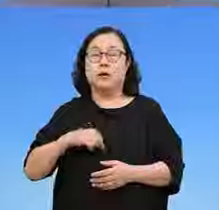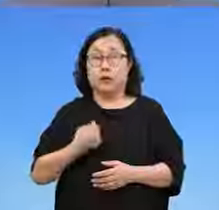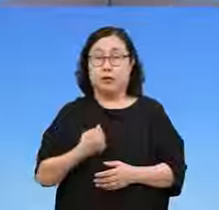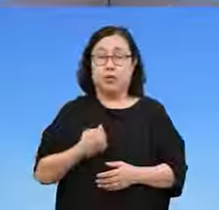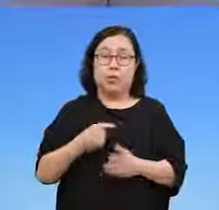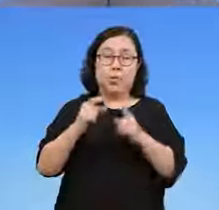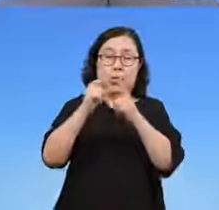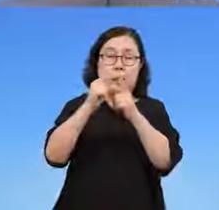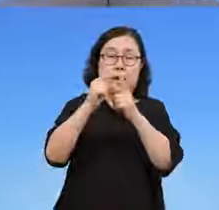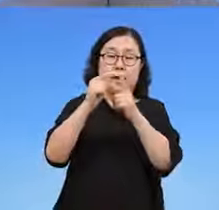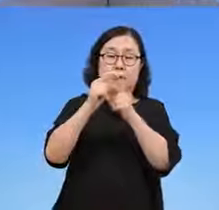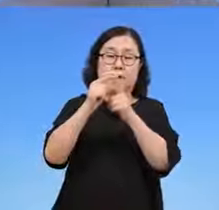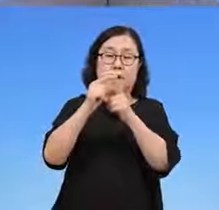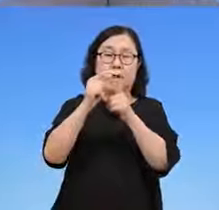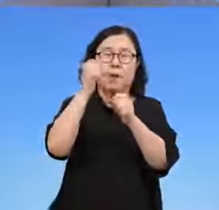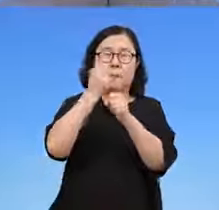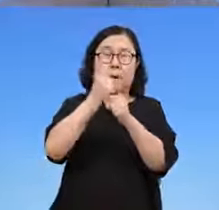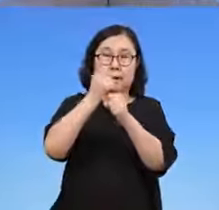만들어 봤습니다.